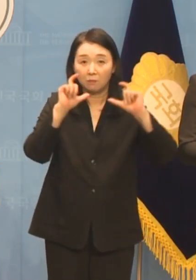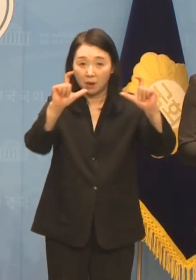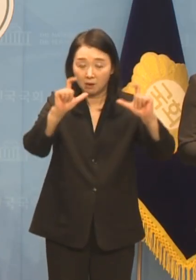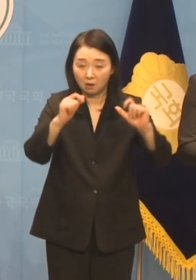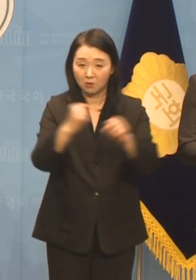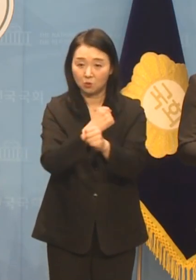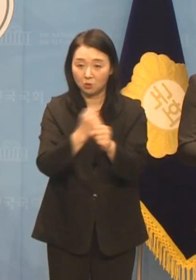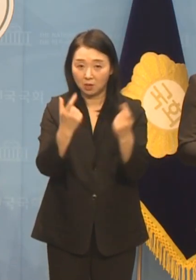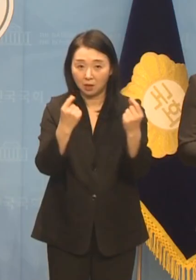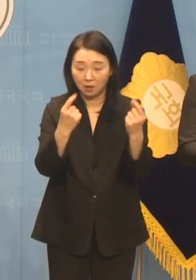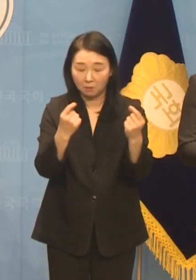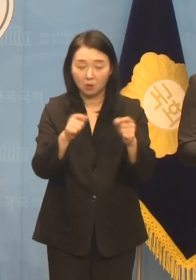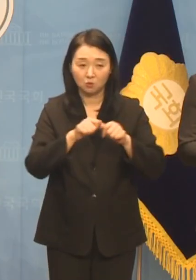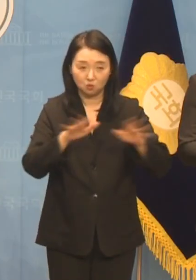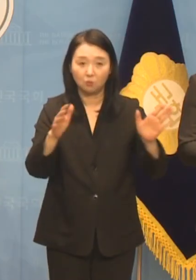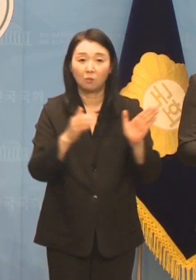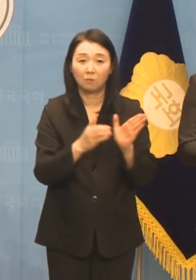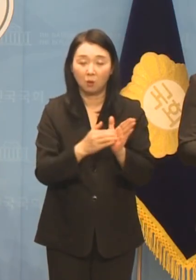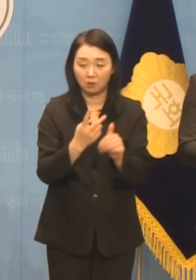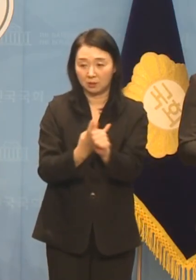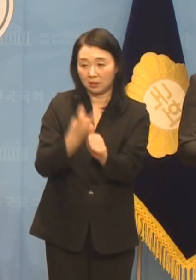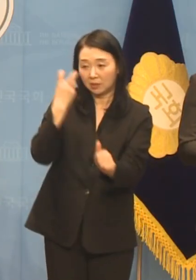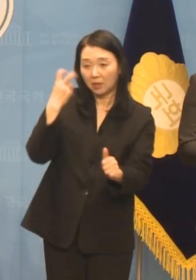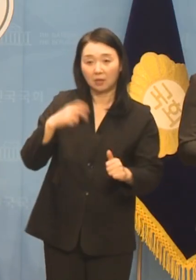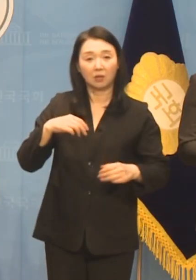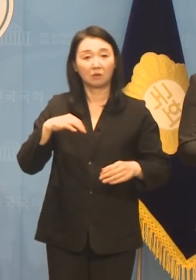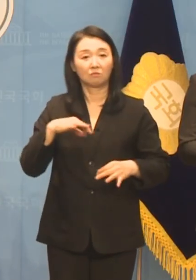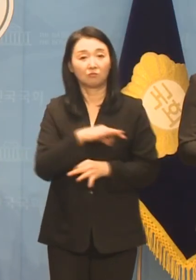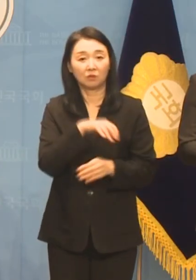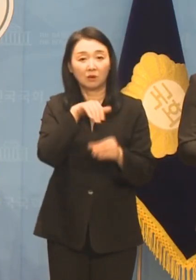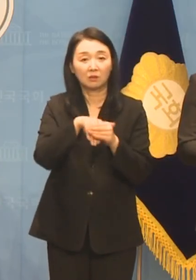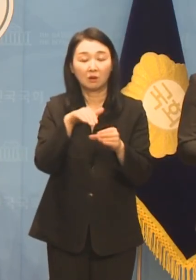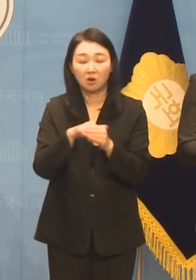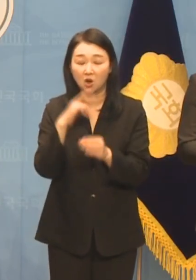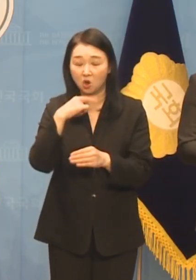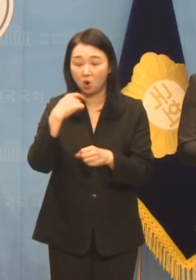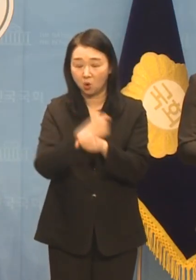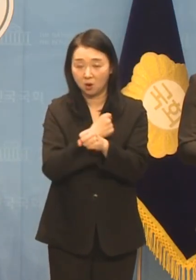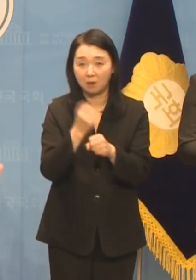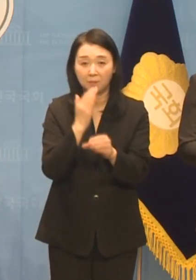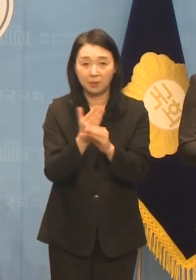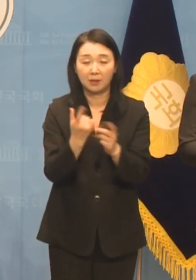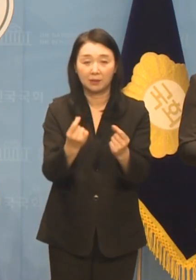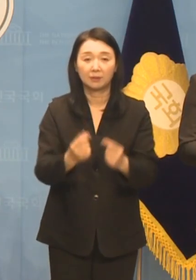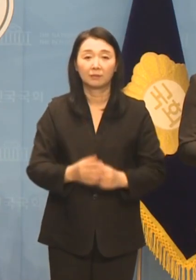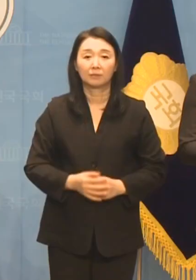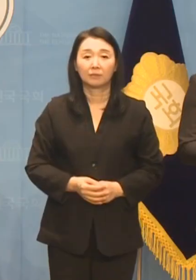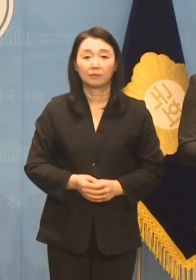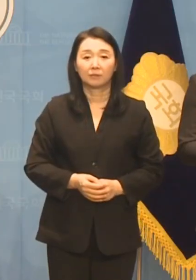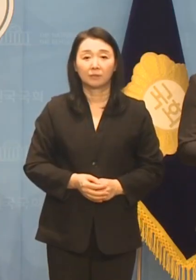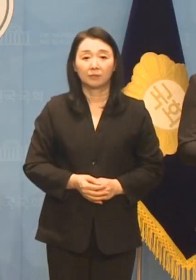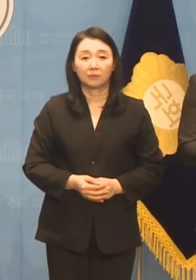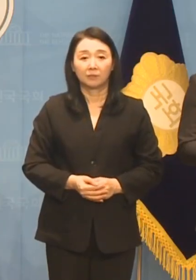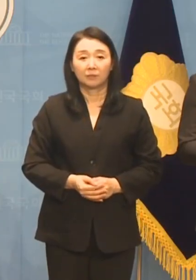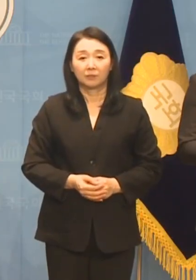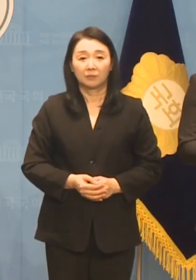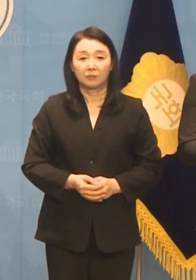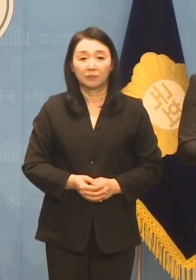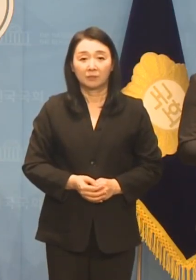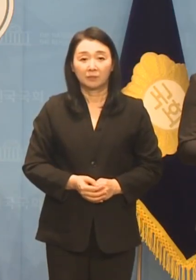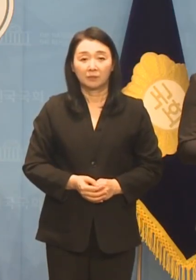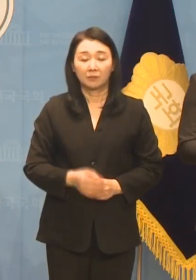판결문 조작해서 유포하는 등 탄핵 부정선거 여론을 조성하는 움직임도 포착되고 있습니다.